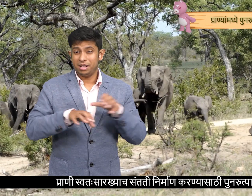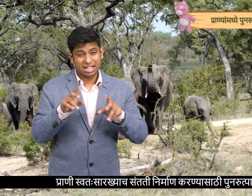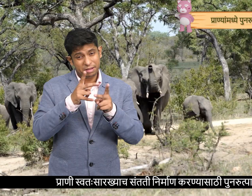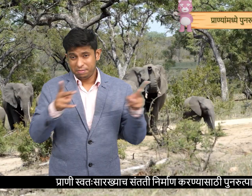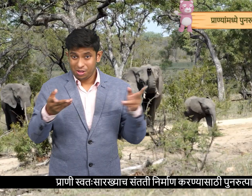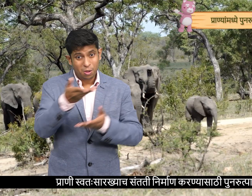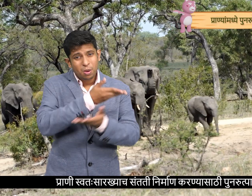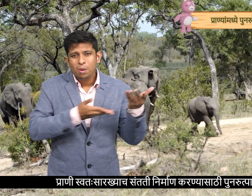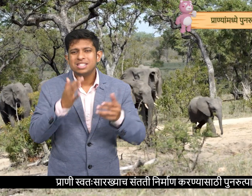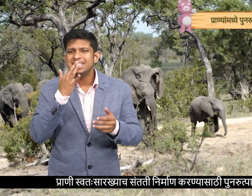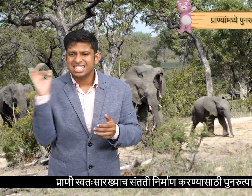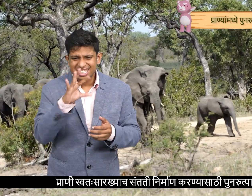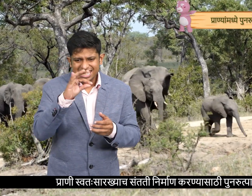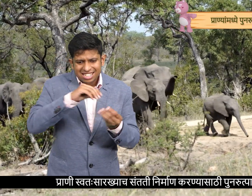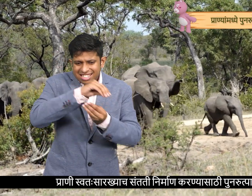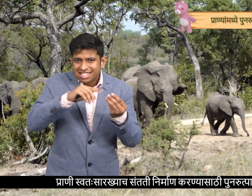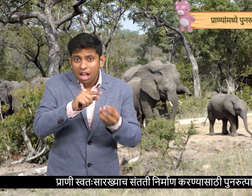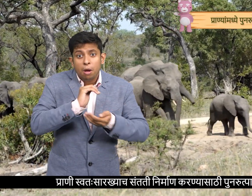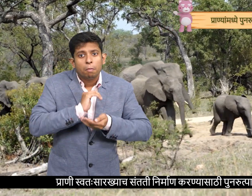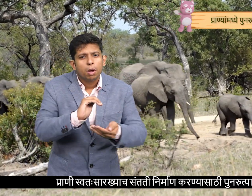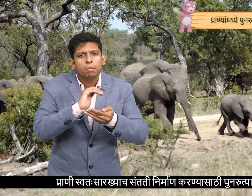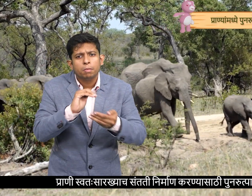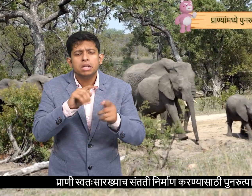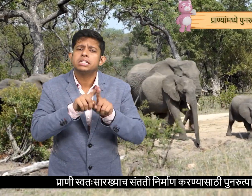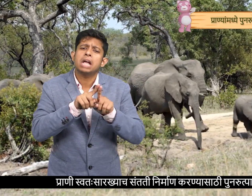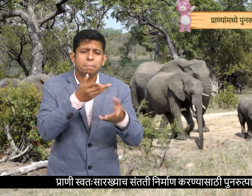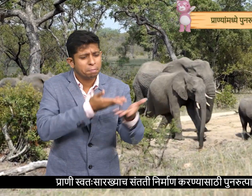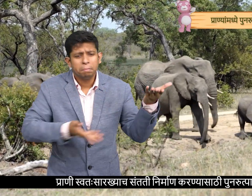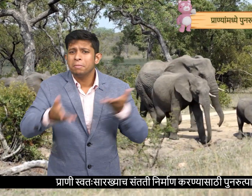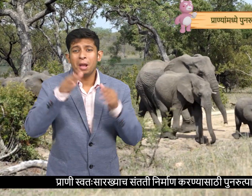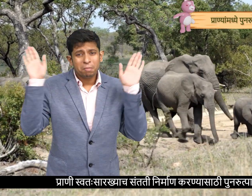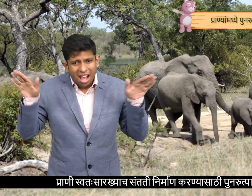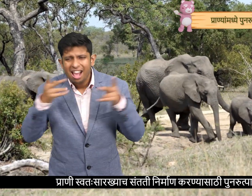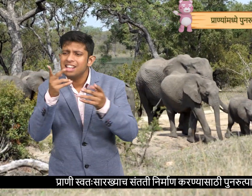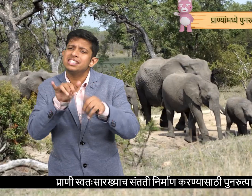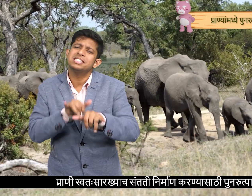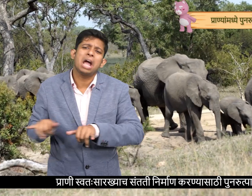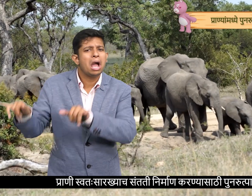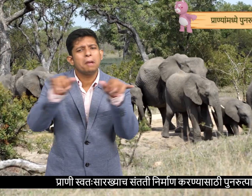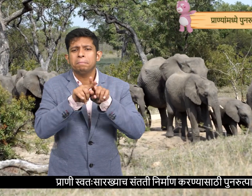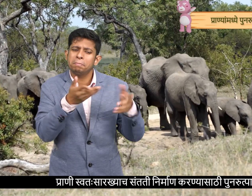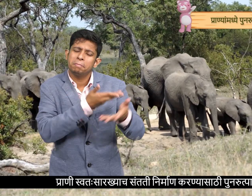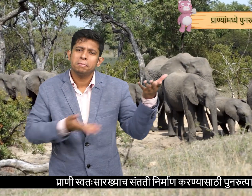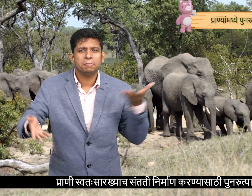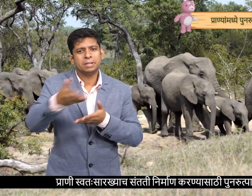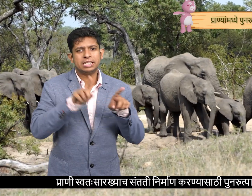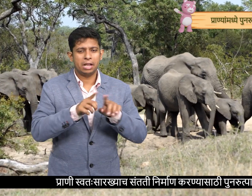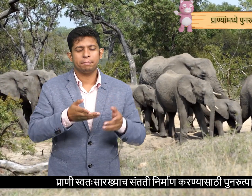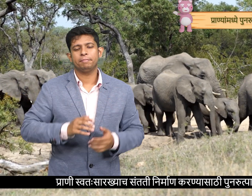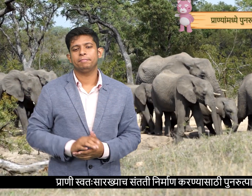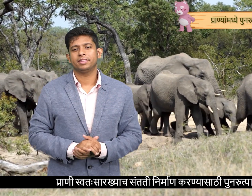प्राणी स्वतःसारख्याच संतती निर्माण करण्यासाठी पुनरुत्पादन करतात.